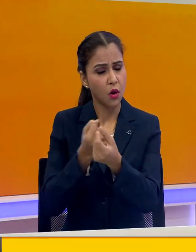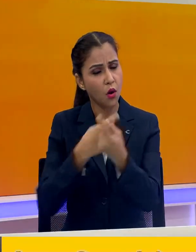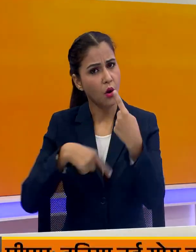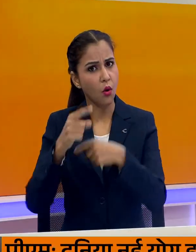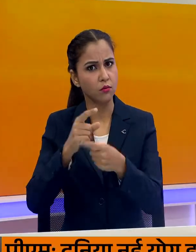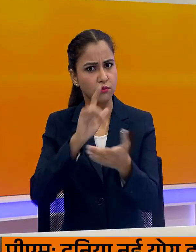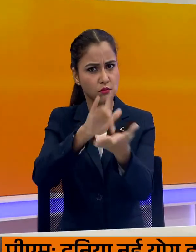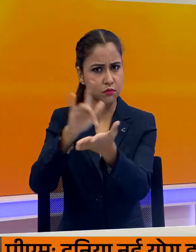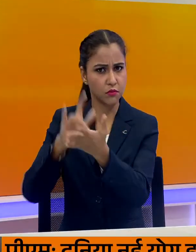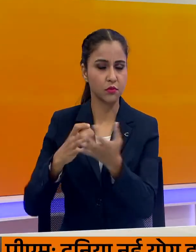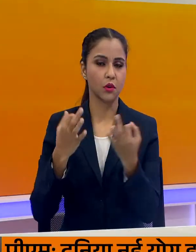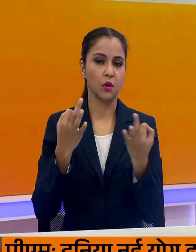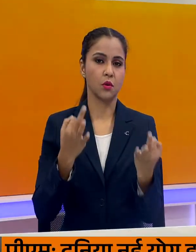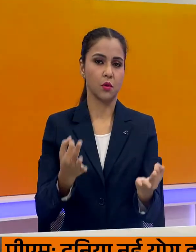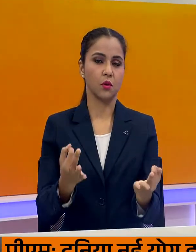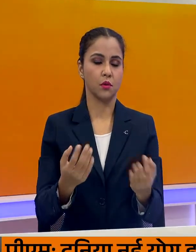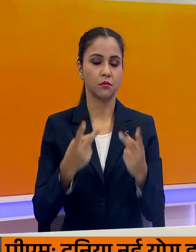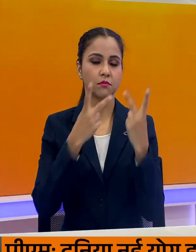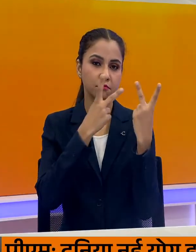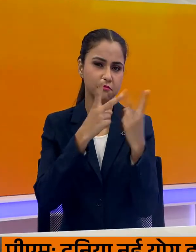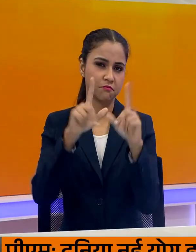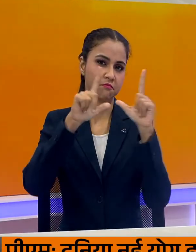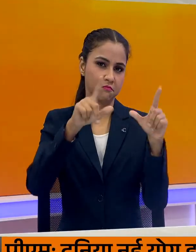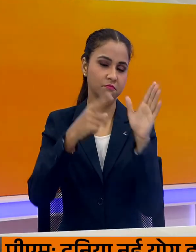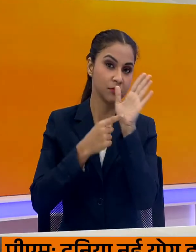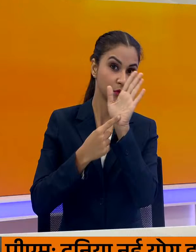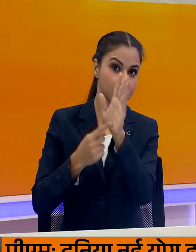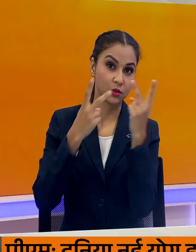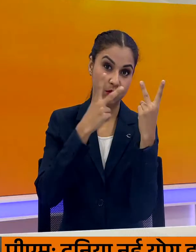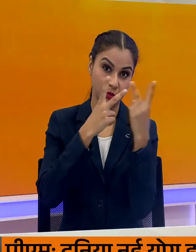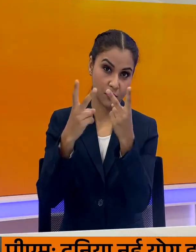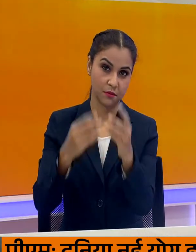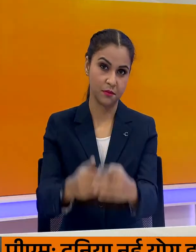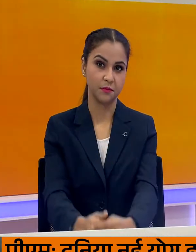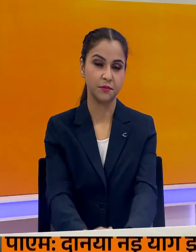योग अभ्यास किया गया। ये देखिए खूबसूरत तस्वीरें।